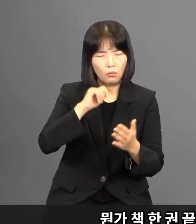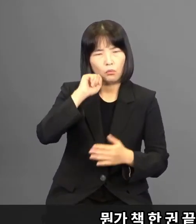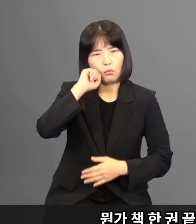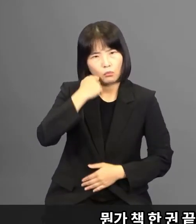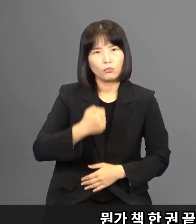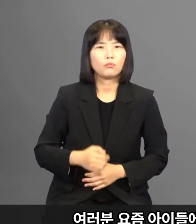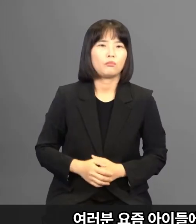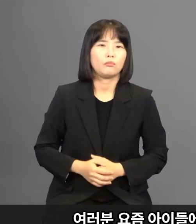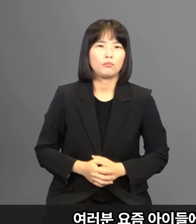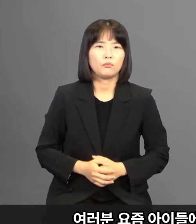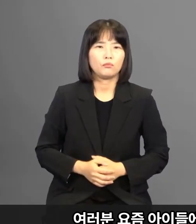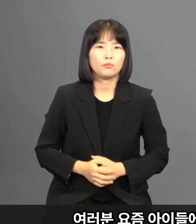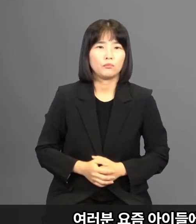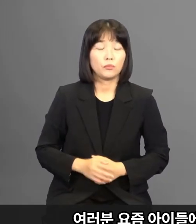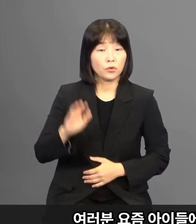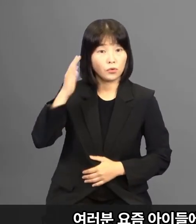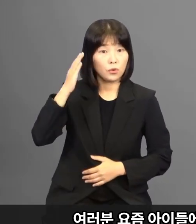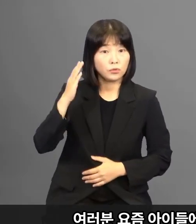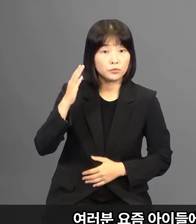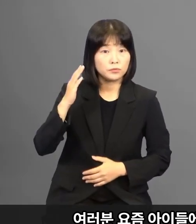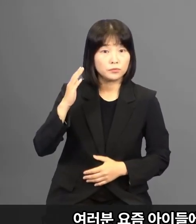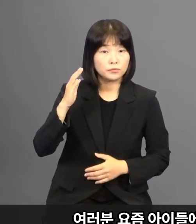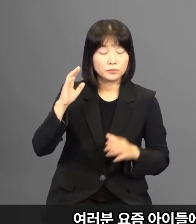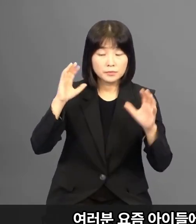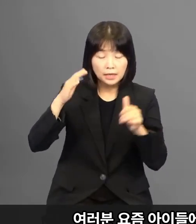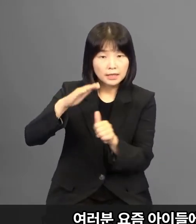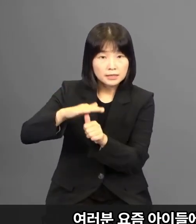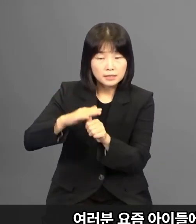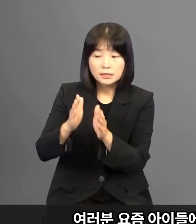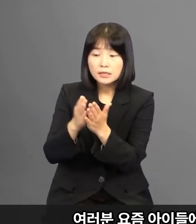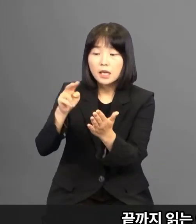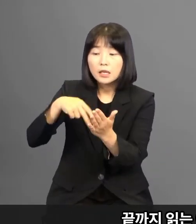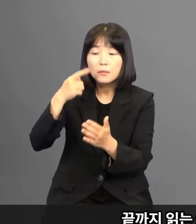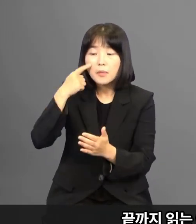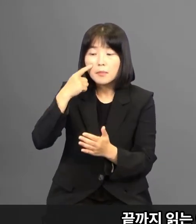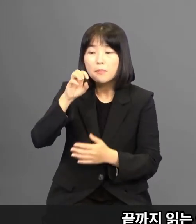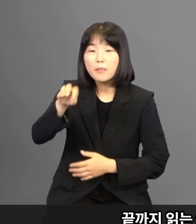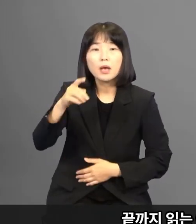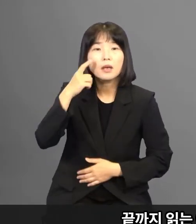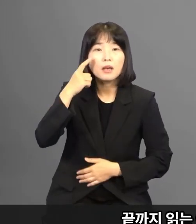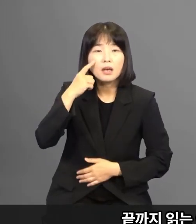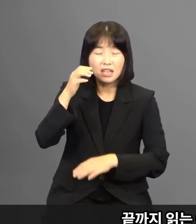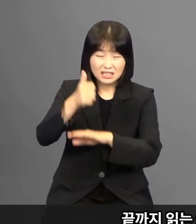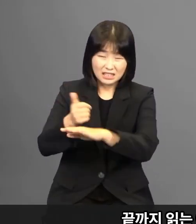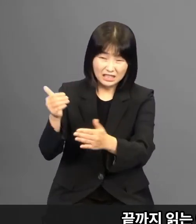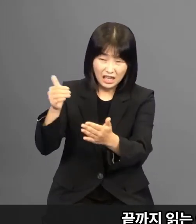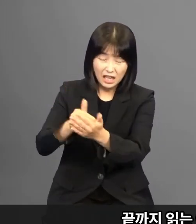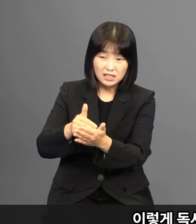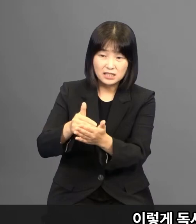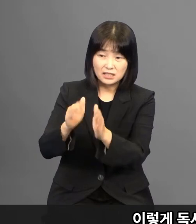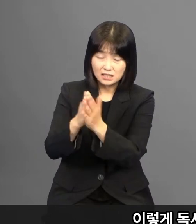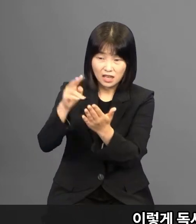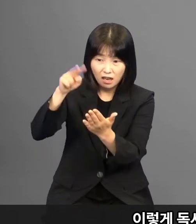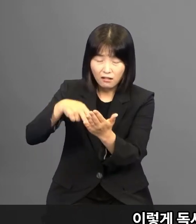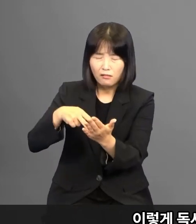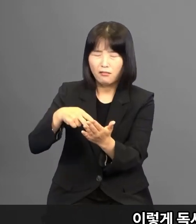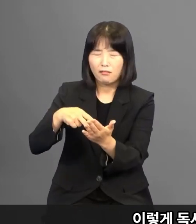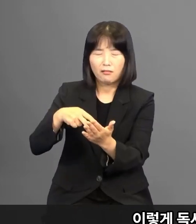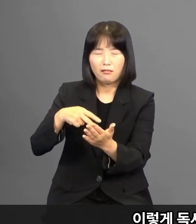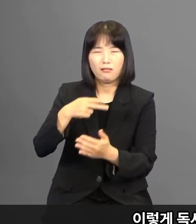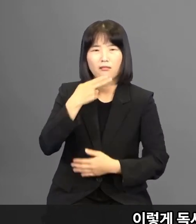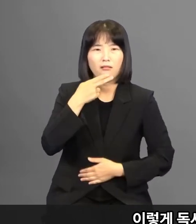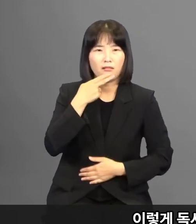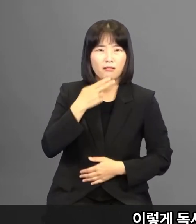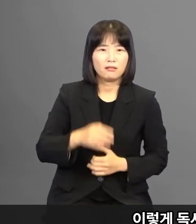거예요. 여러분 요즘 아이들에게 책 읽어보라고 한번 해보세요. 끝까지 읽는 아이들이 얼마나 될까요? 여러분 이렇게 독서